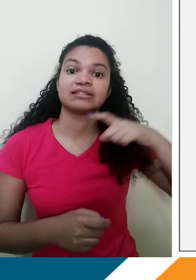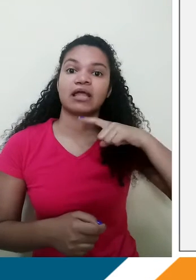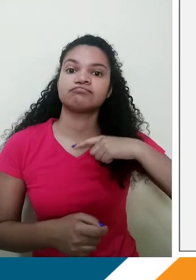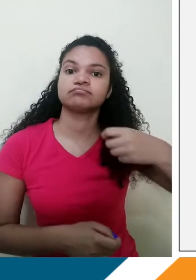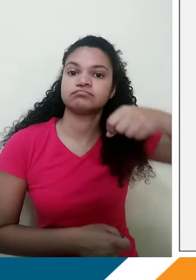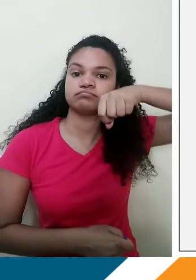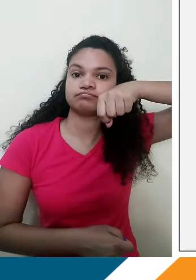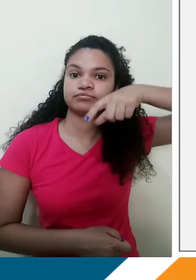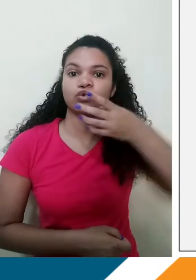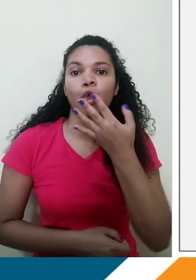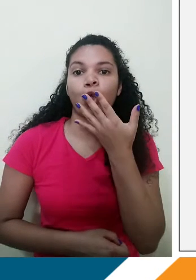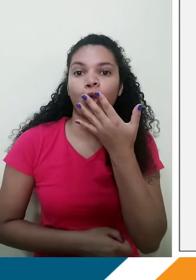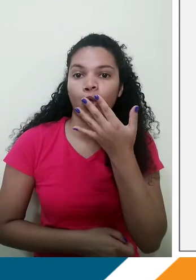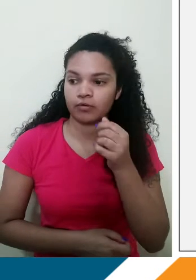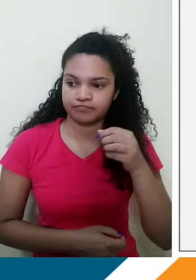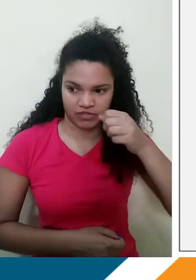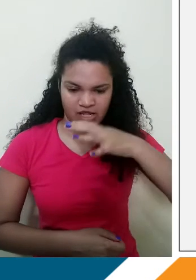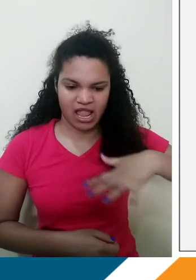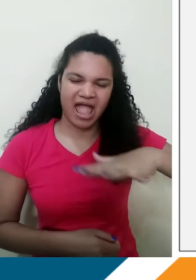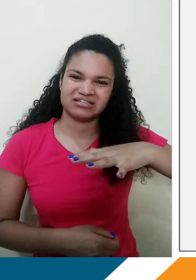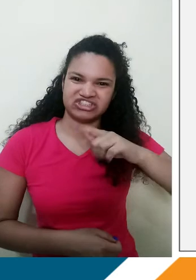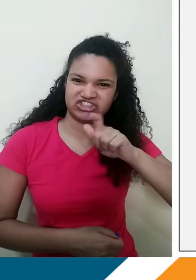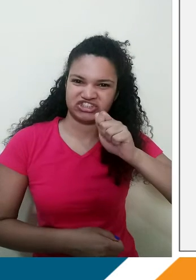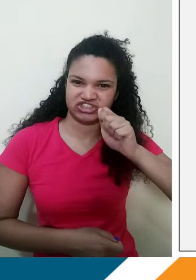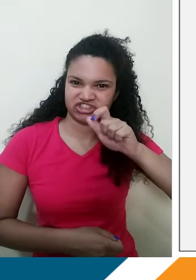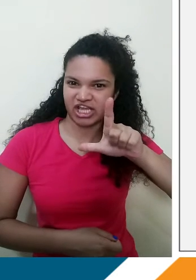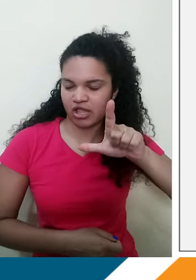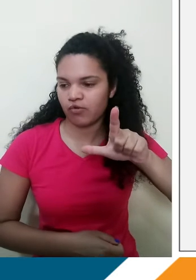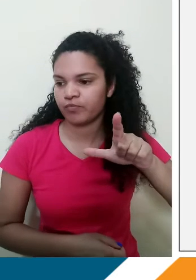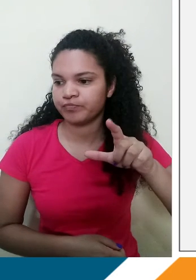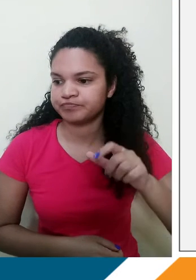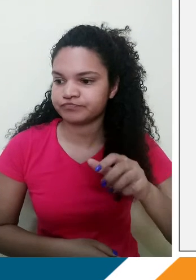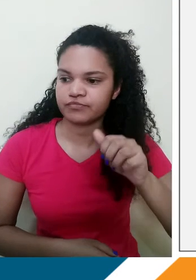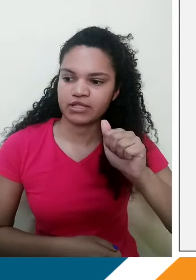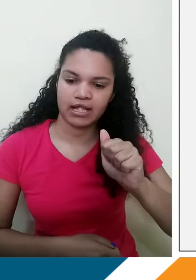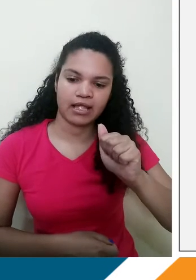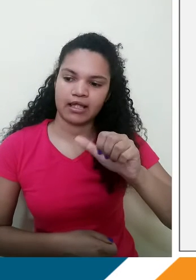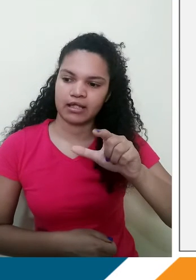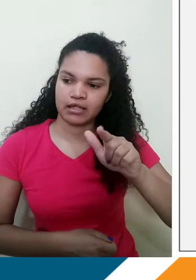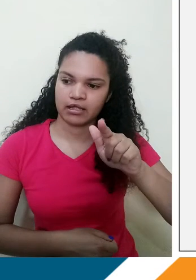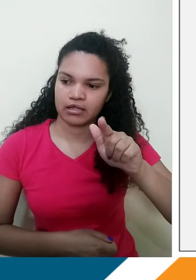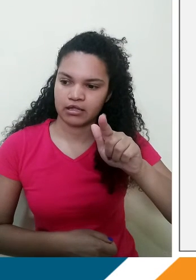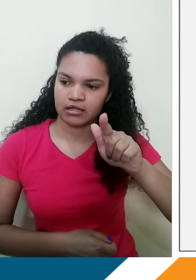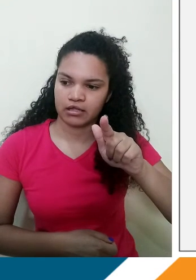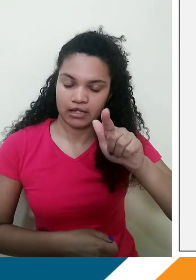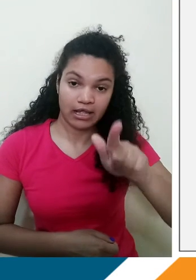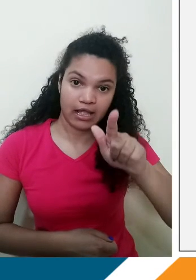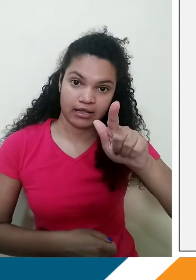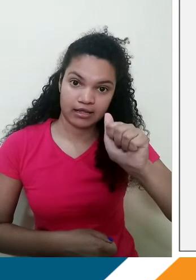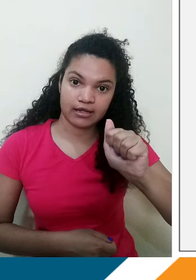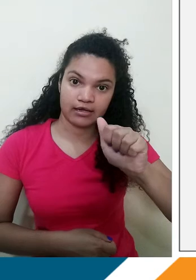de agarose, e esse ambiente é submetido a uma corrente elétrica. Nós temos então um